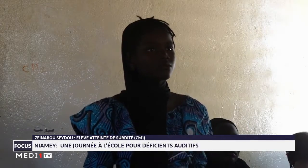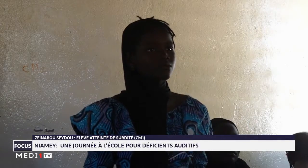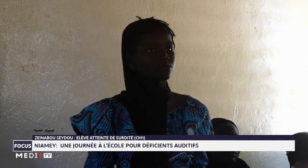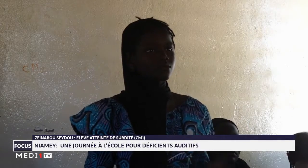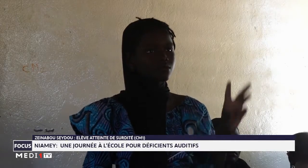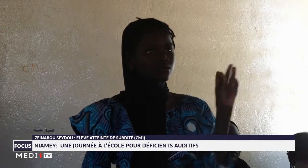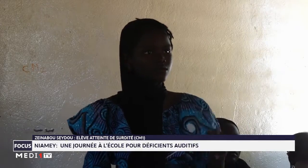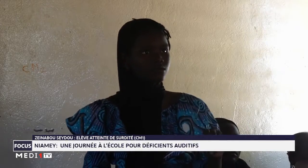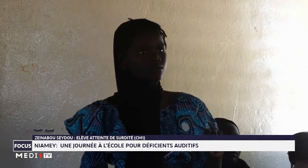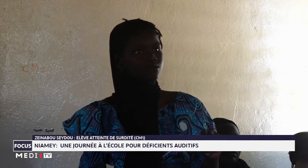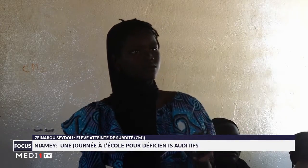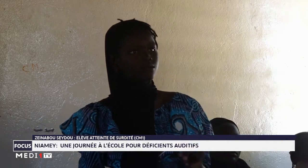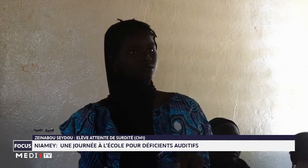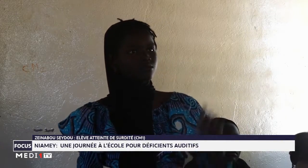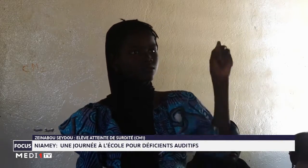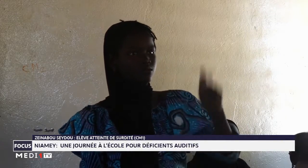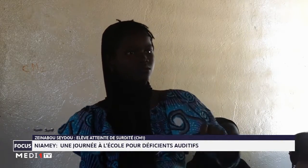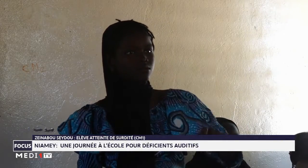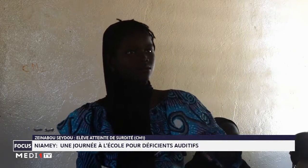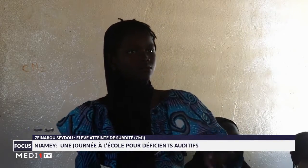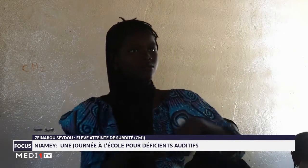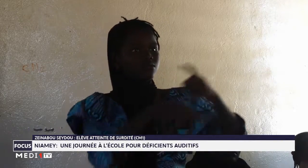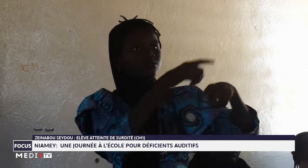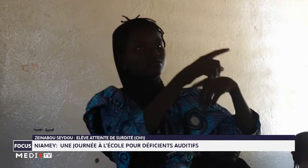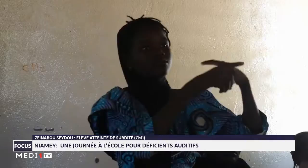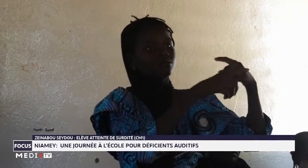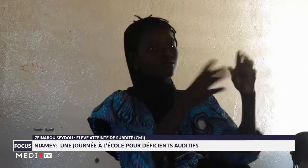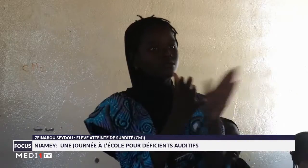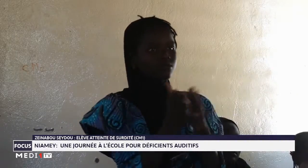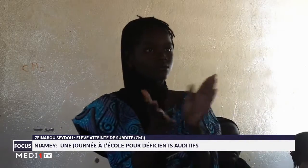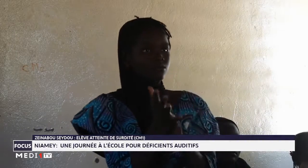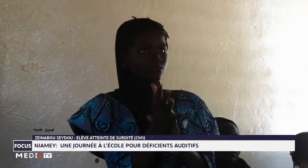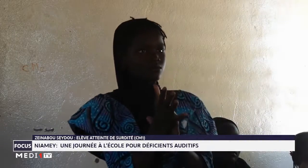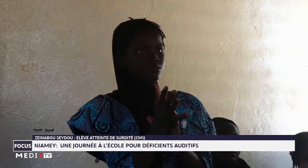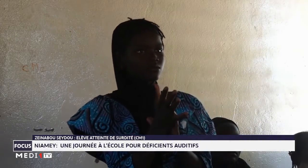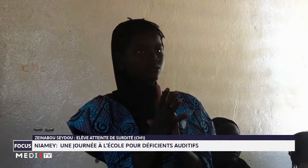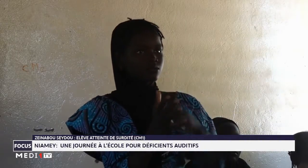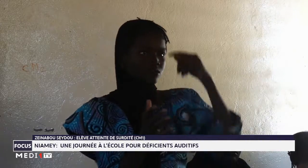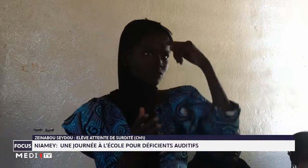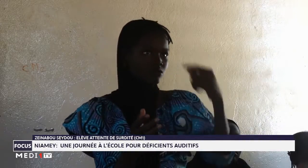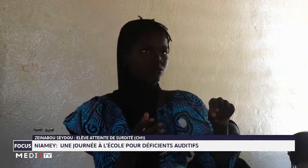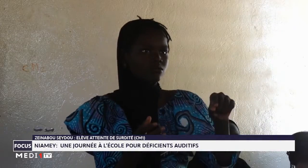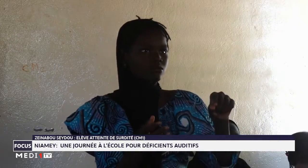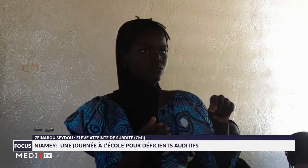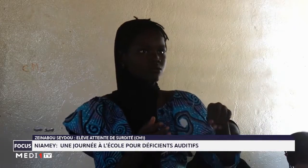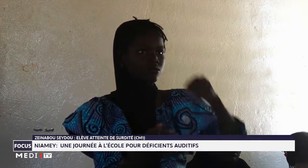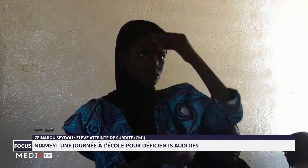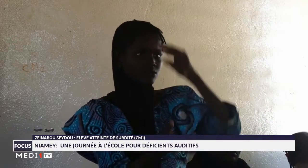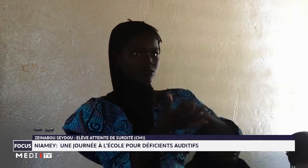signes. Ici, j'ai des camarades qui sont comme moi et j'apprends beaucoup de nouvelles choses. Plus tard, je voudrais réussir mes études et aider